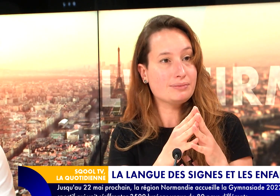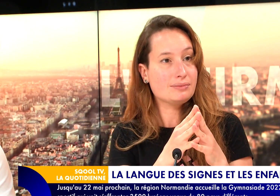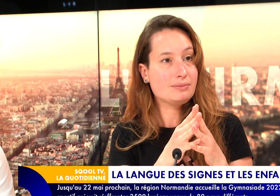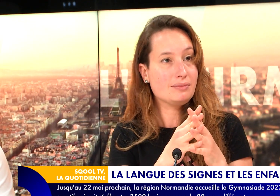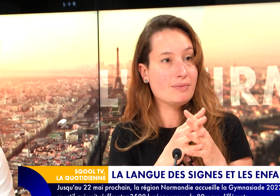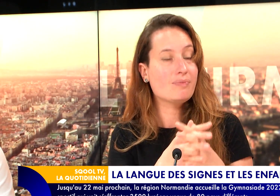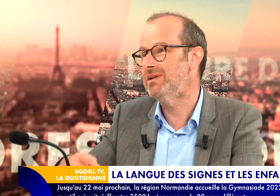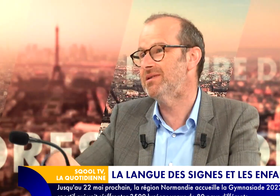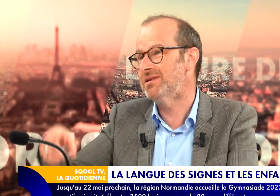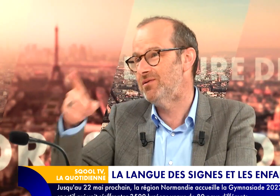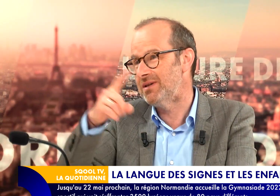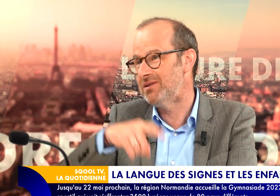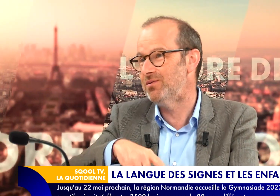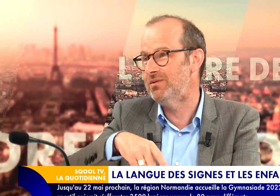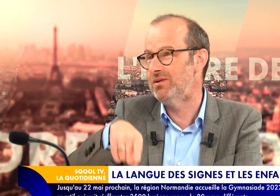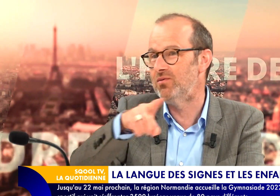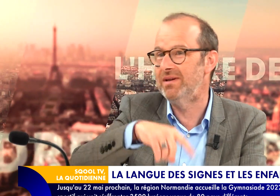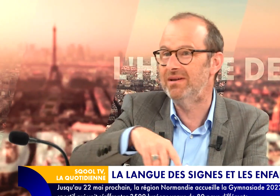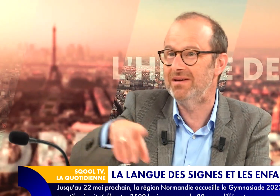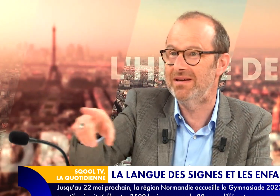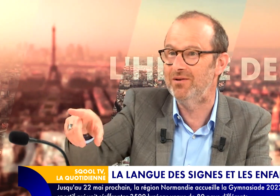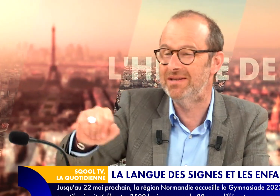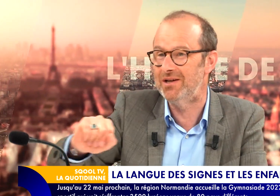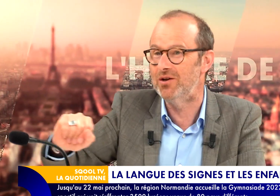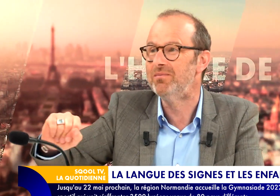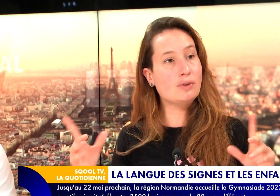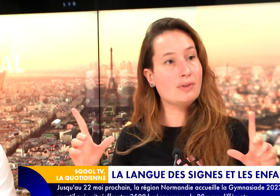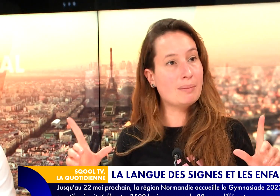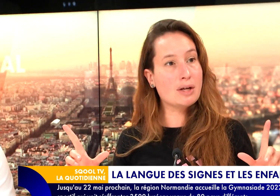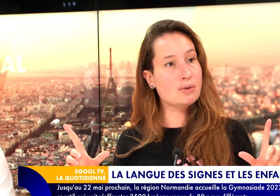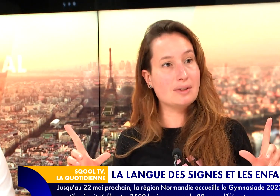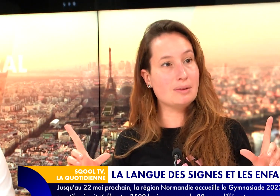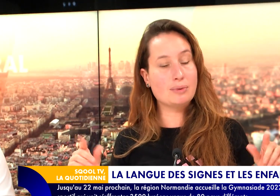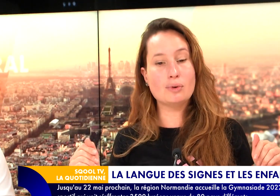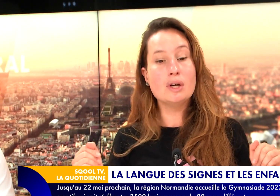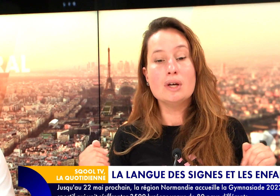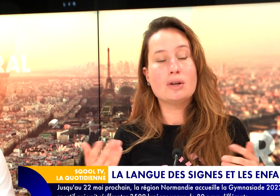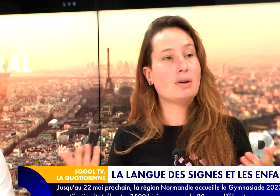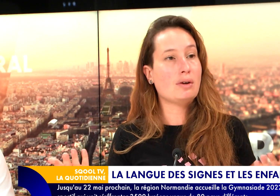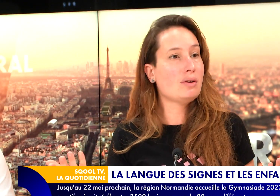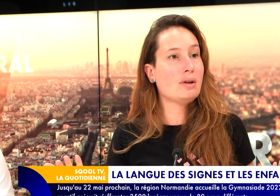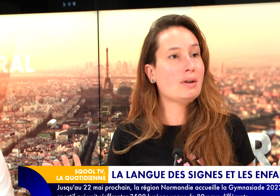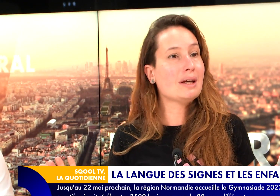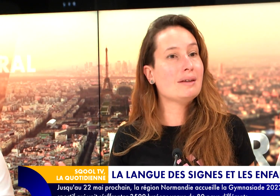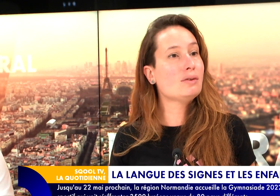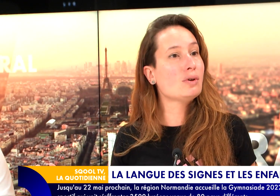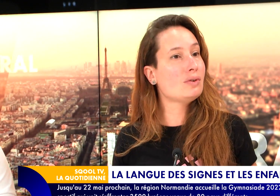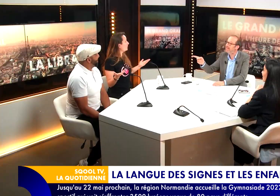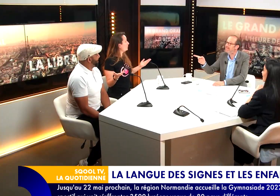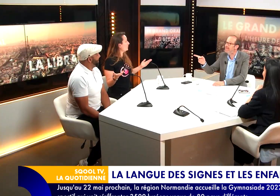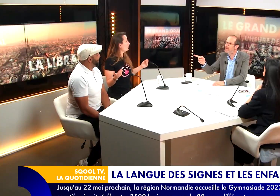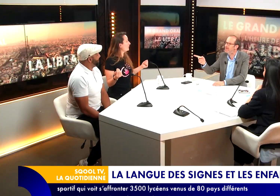là, il faut quand même recruter des enseignants en question, oui. Les trouver et aller dans les écoles. Après, le visio, ça marche aussi. Hein, parce que c'est vrai. Elle a des idées quand